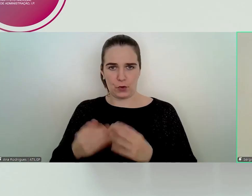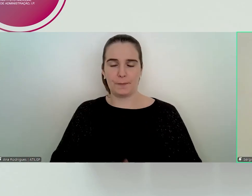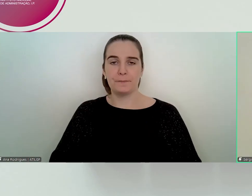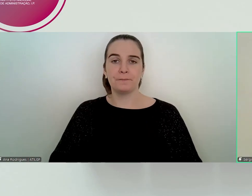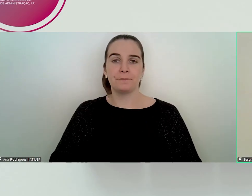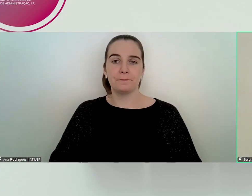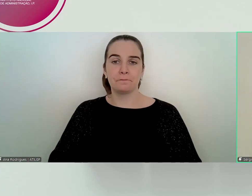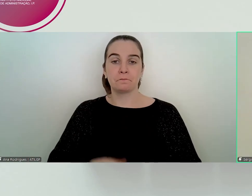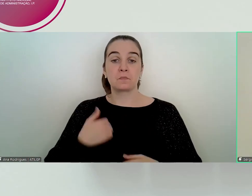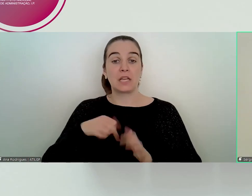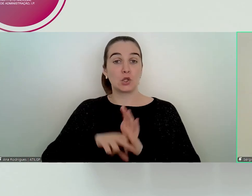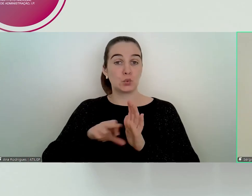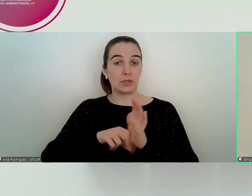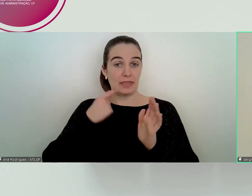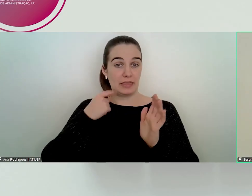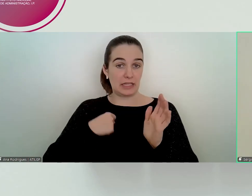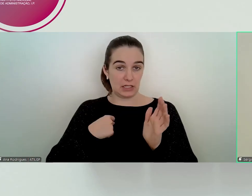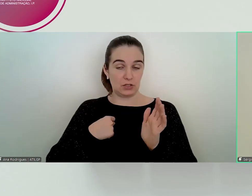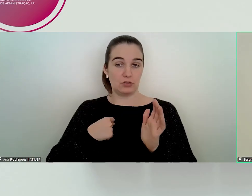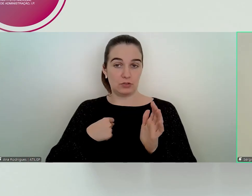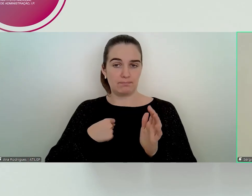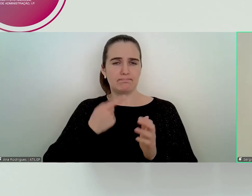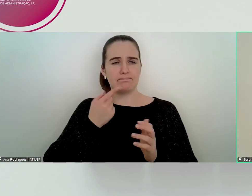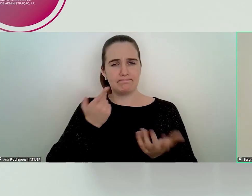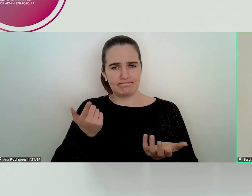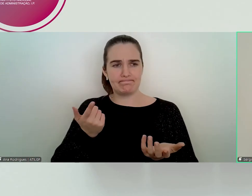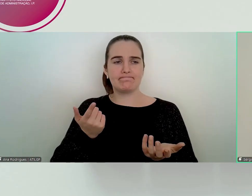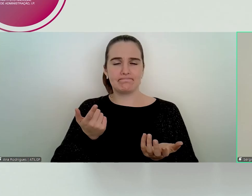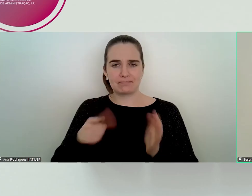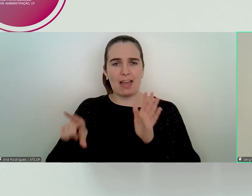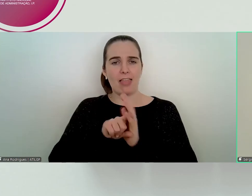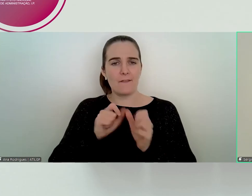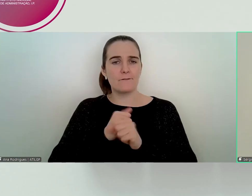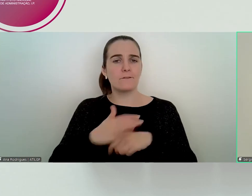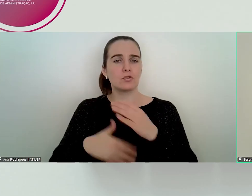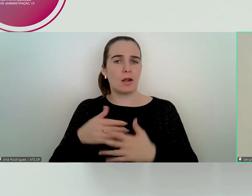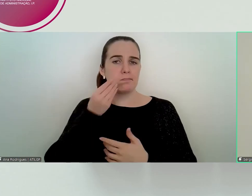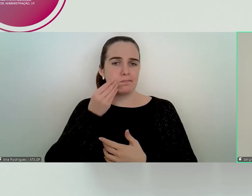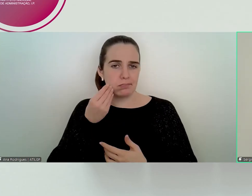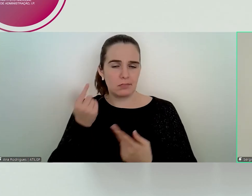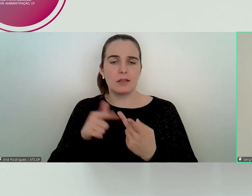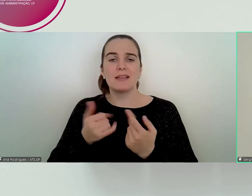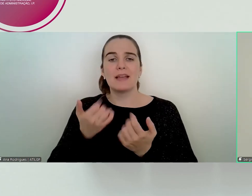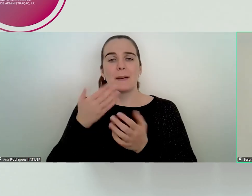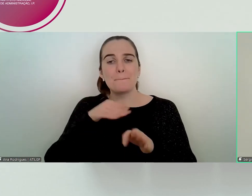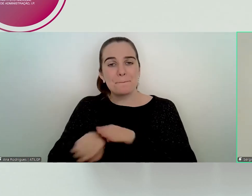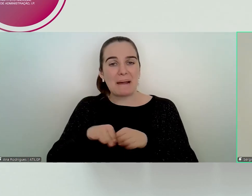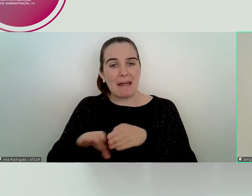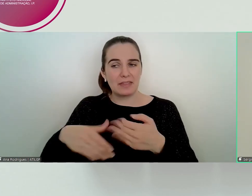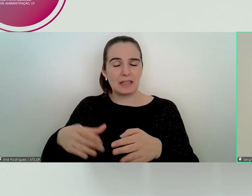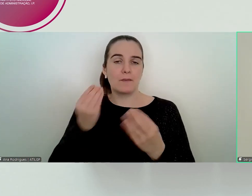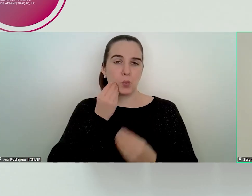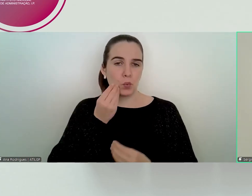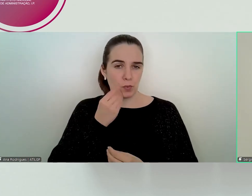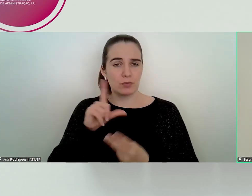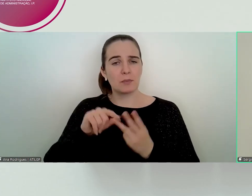E foi muito interessante porque permitiu, de facto, perceber como é que a lei funciona, como é que ela está a ser implementada e, sobretudo, quais têm sido os